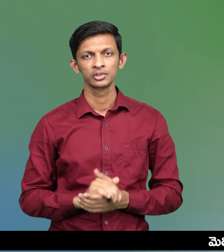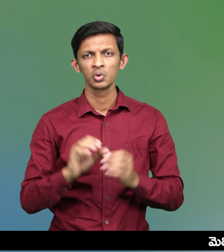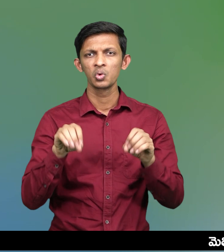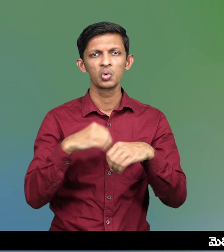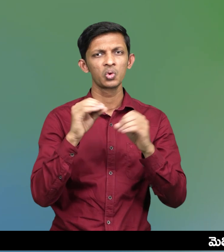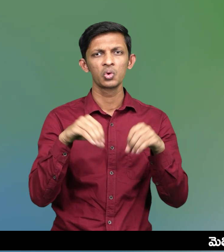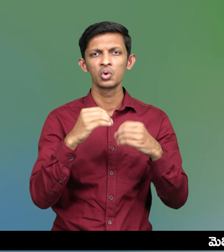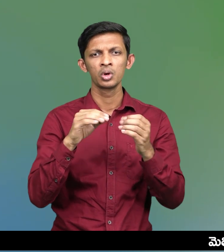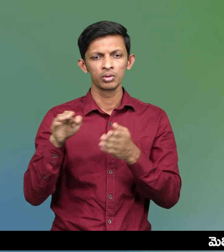మెలికలు లేకపోవడం